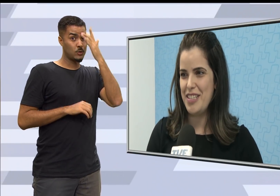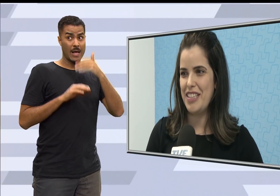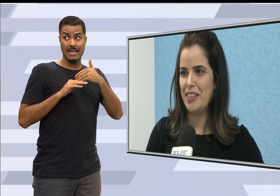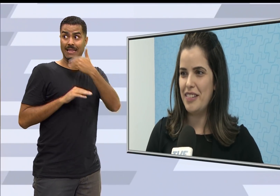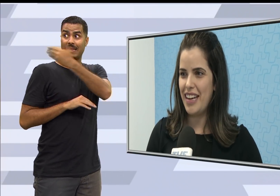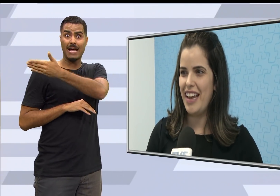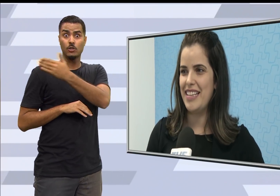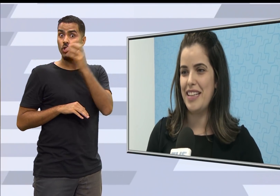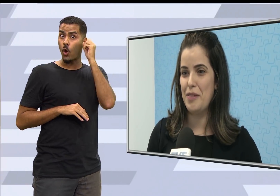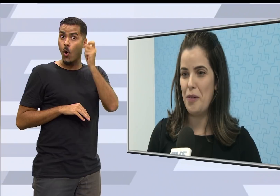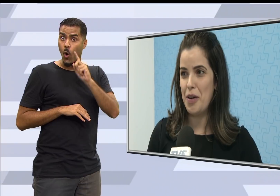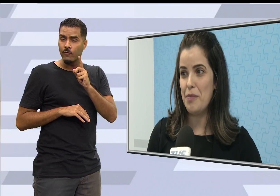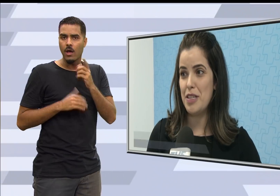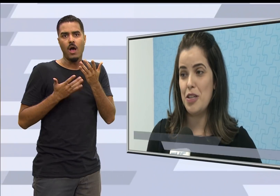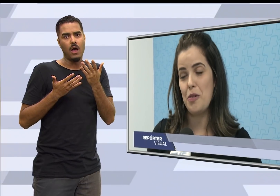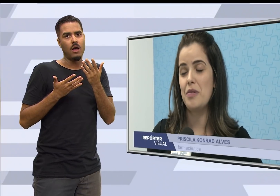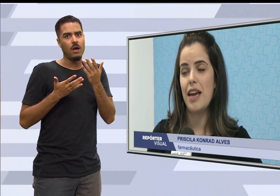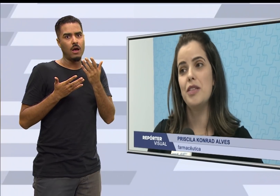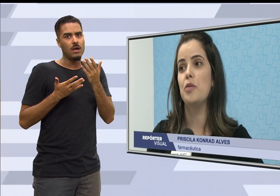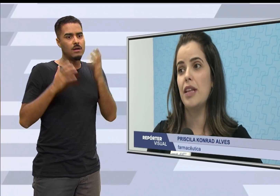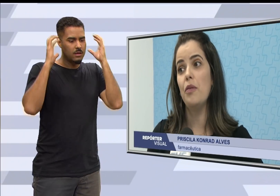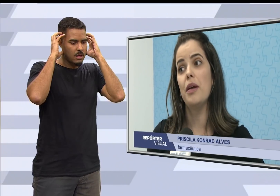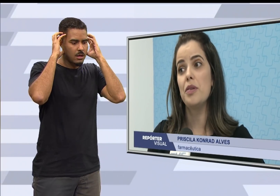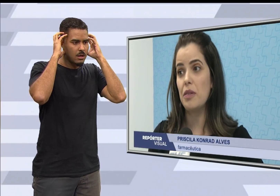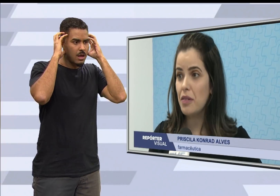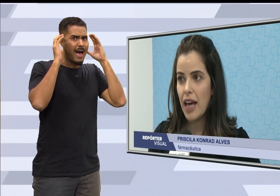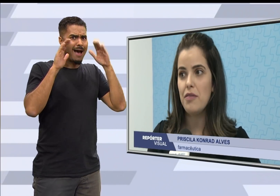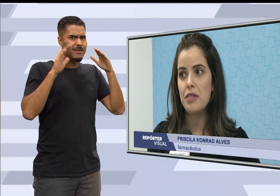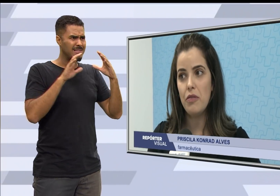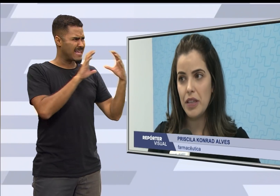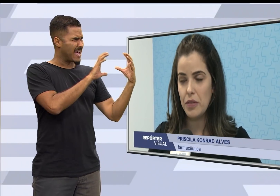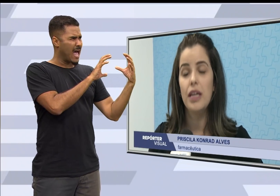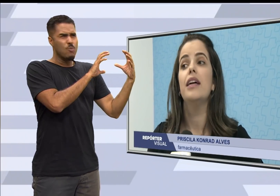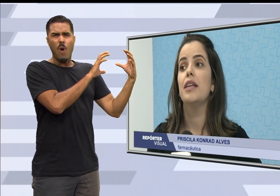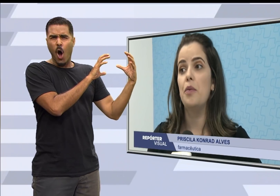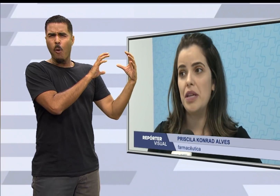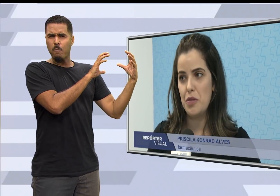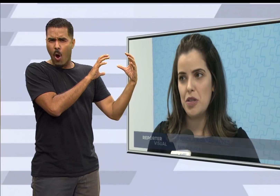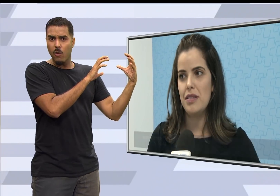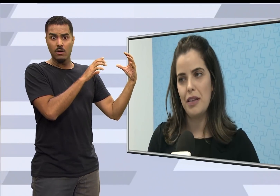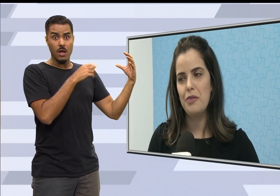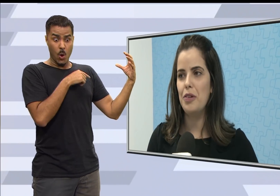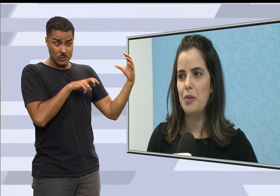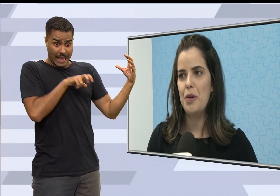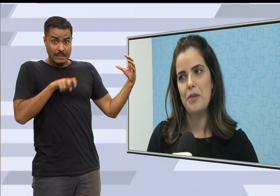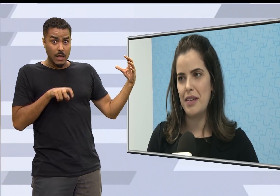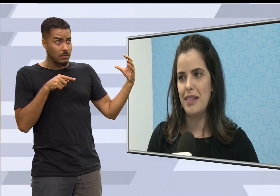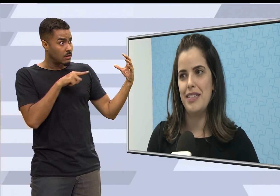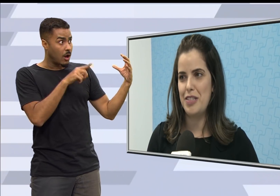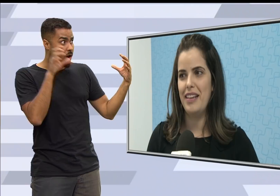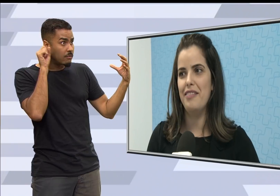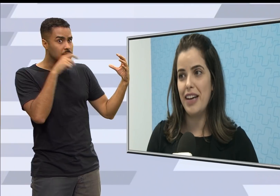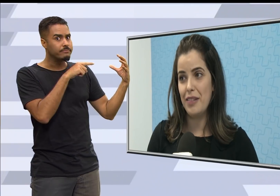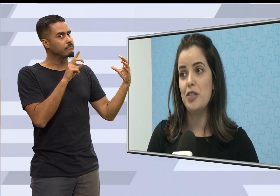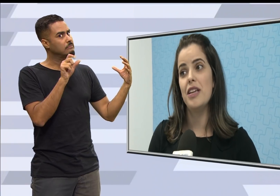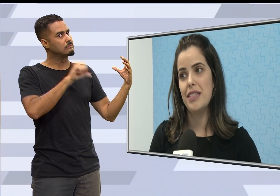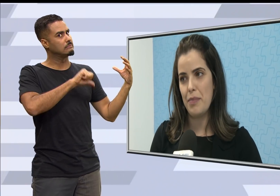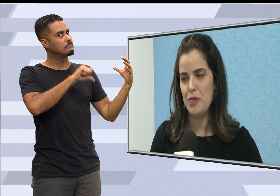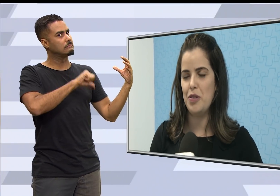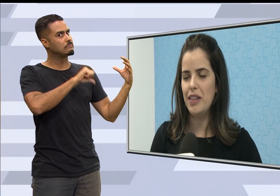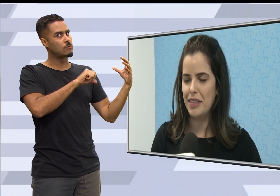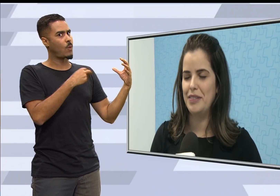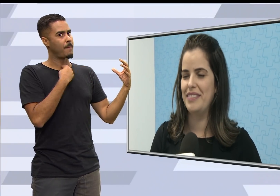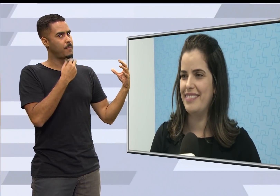vezes a gente está no trem, está no ônibus e a gente consegue escutar o que a pessoa do lado está ouvindo. Então isso já está num volume com certeza já elevado e já